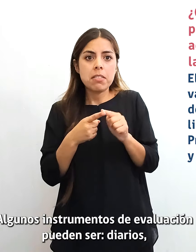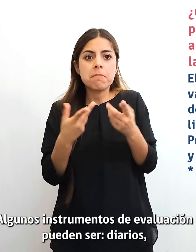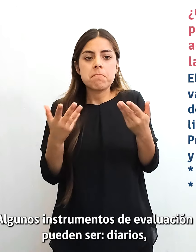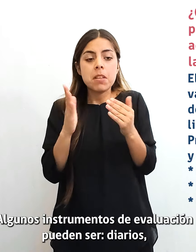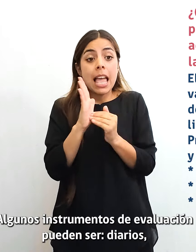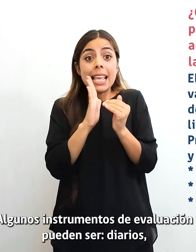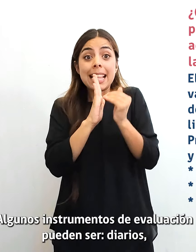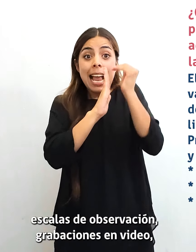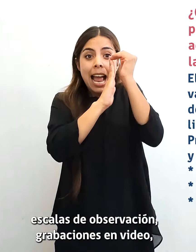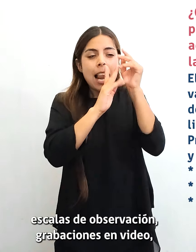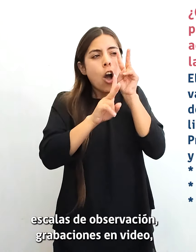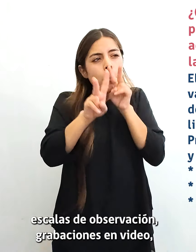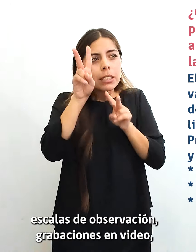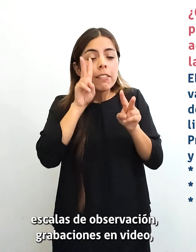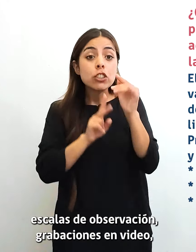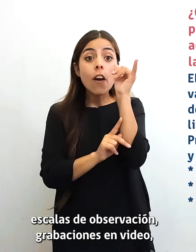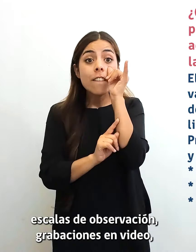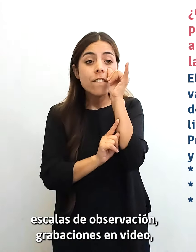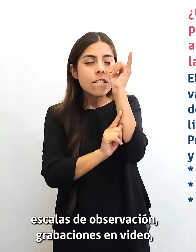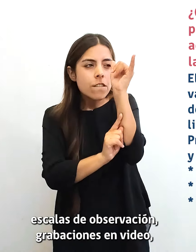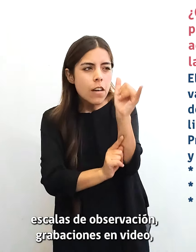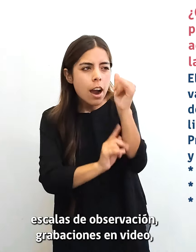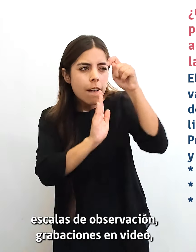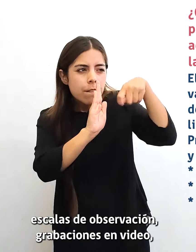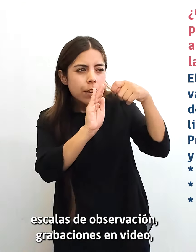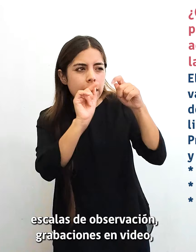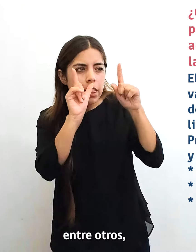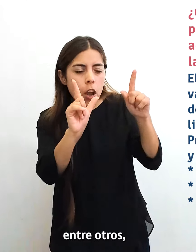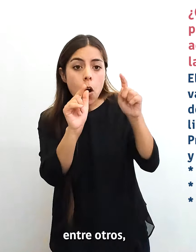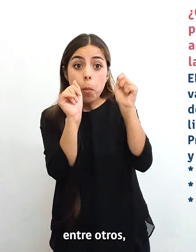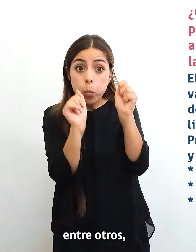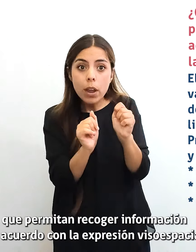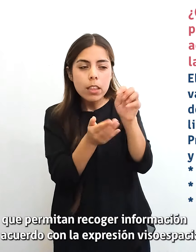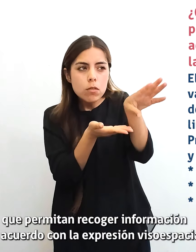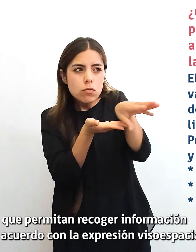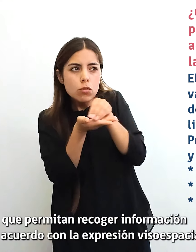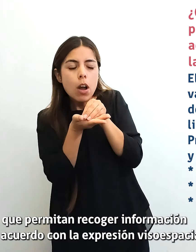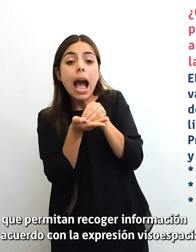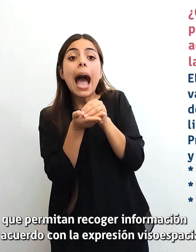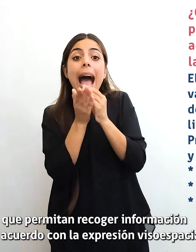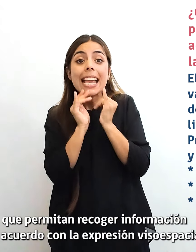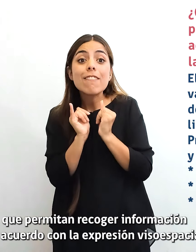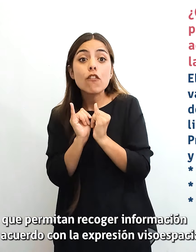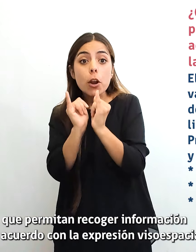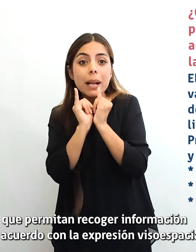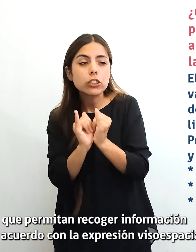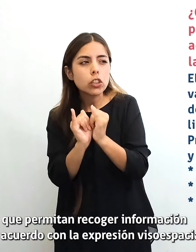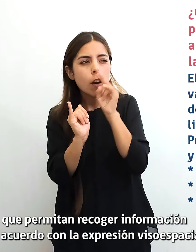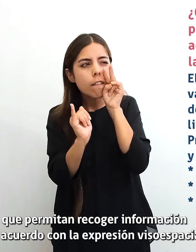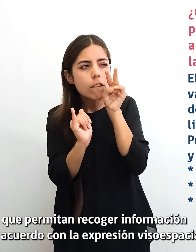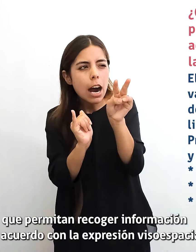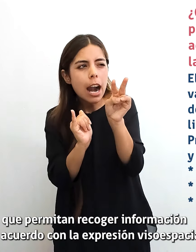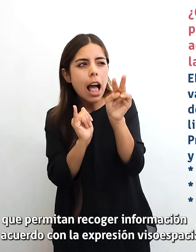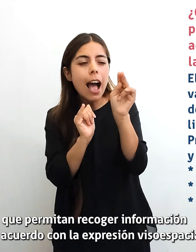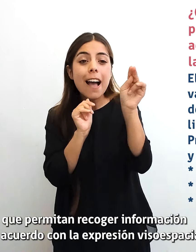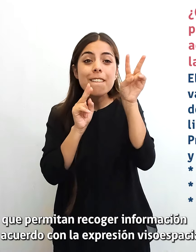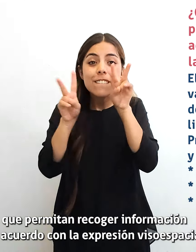ser diarios, escalas de observación, grabaciones en video, entre otros que permitan recoger información de acuerdo con la expresión visoespacial